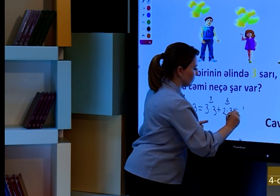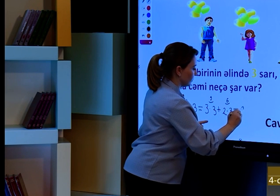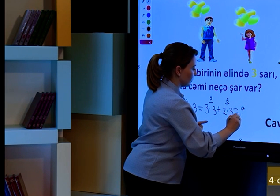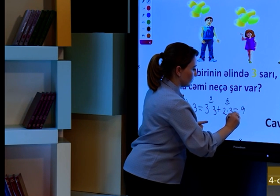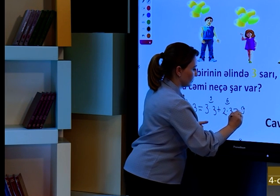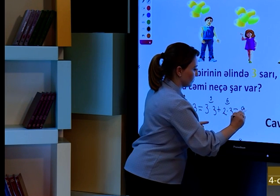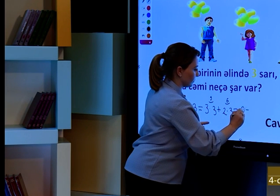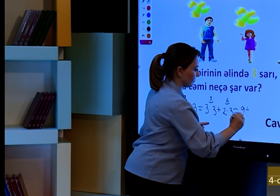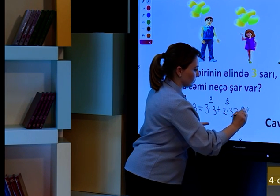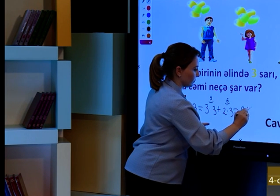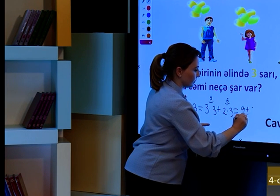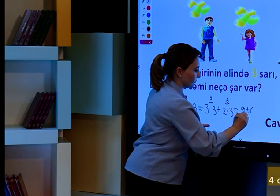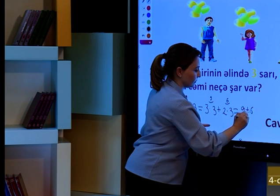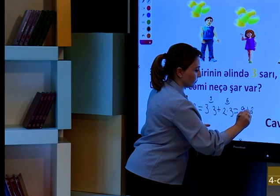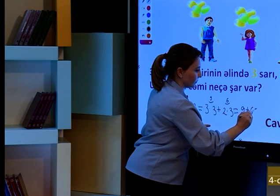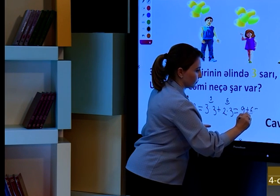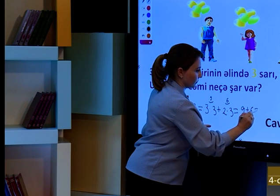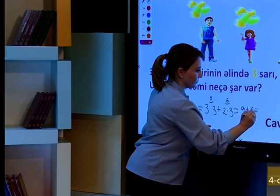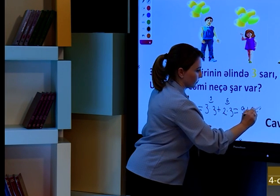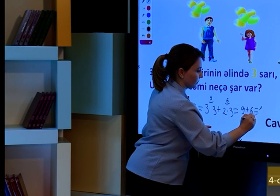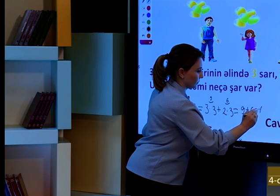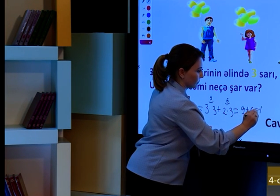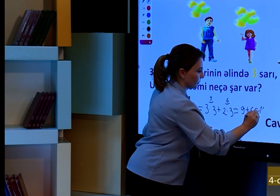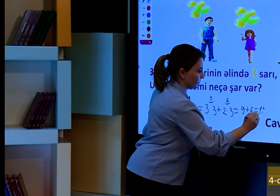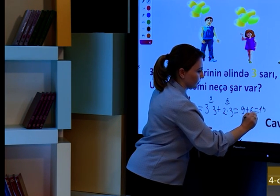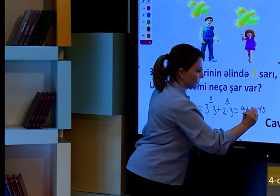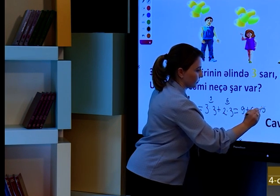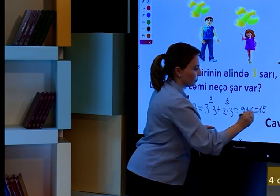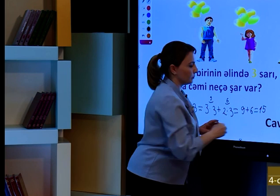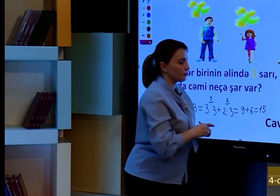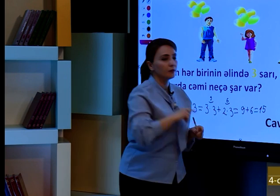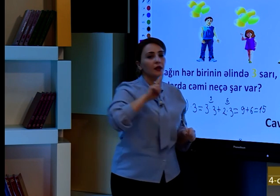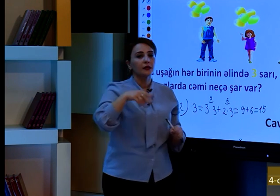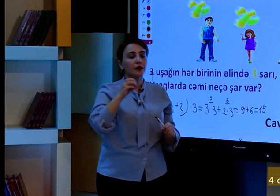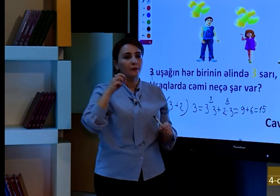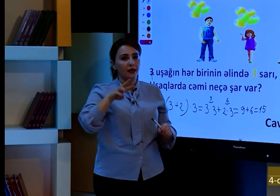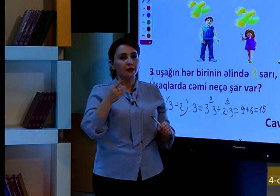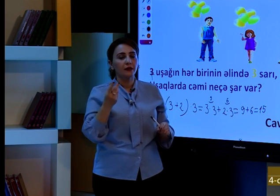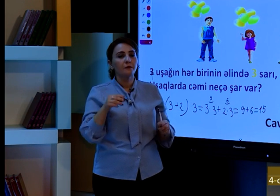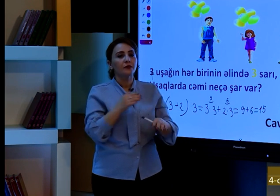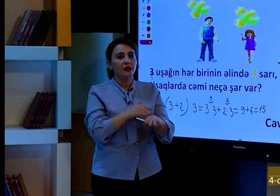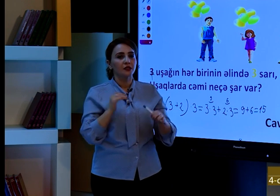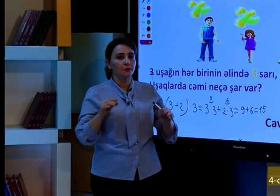Deməli, Deməli, əziz